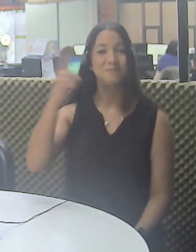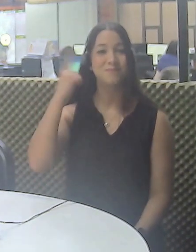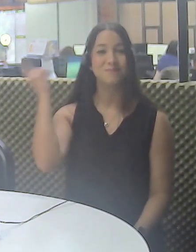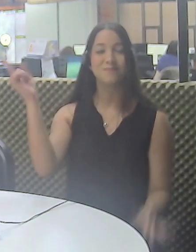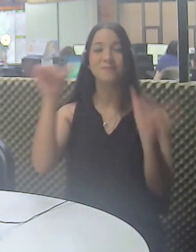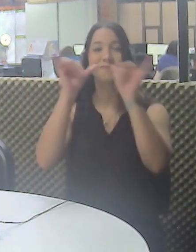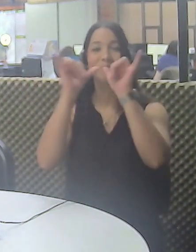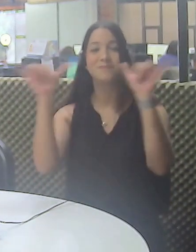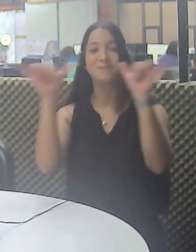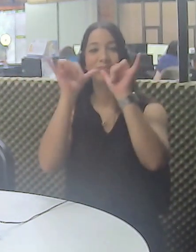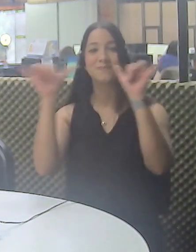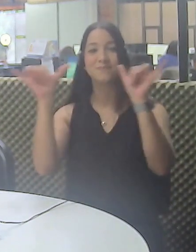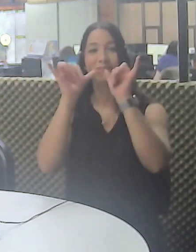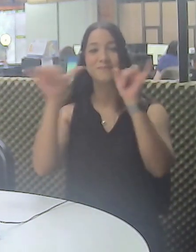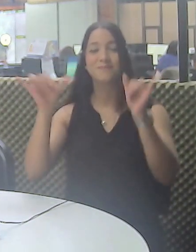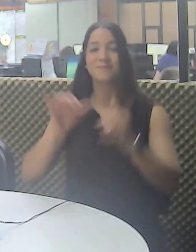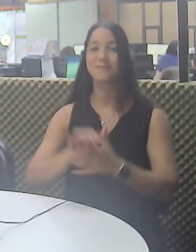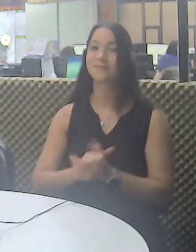Giro de